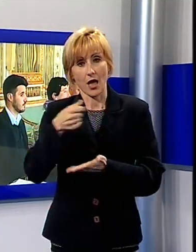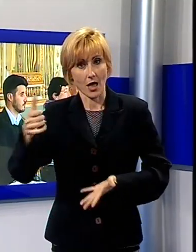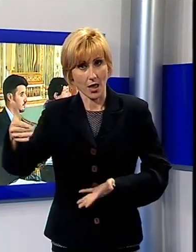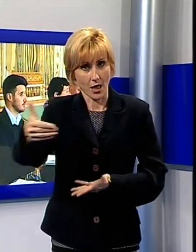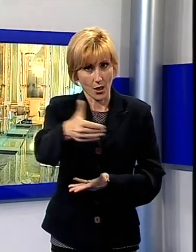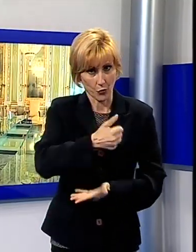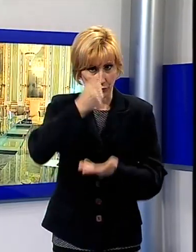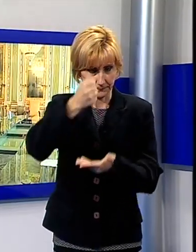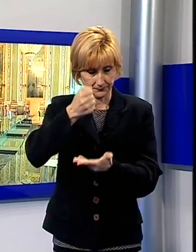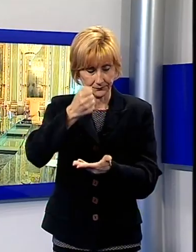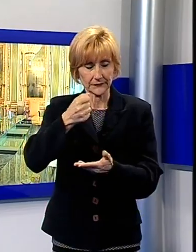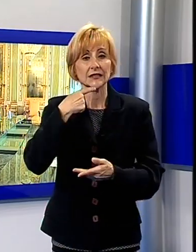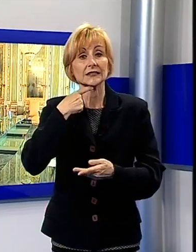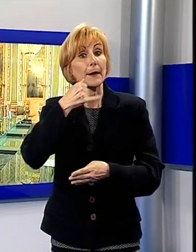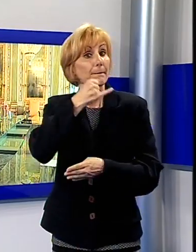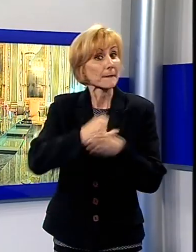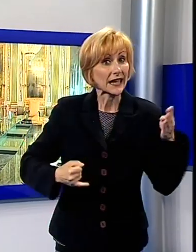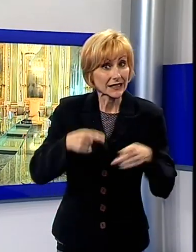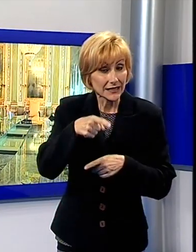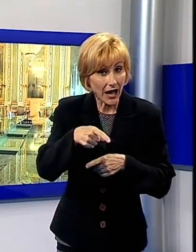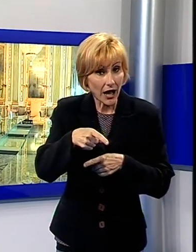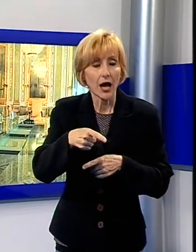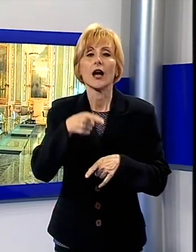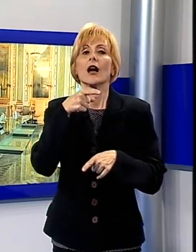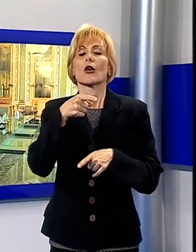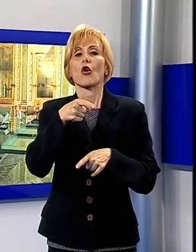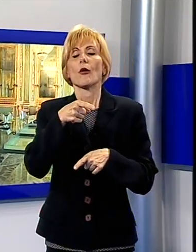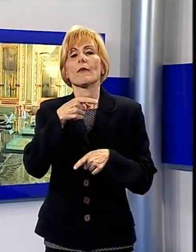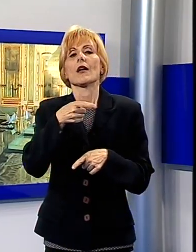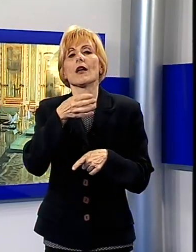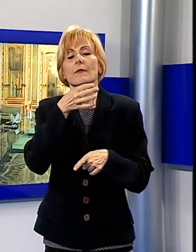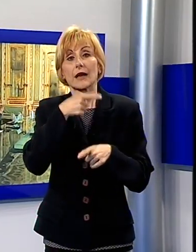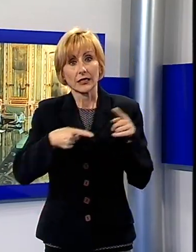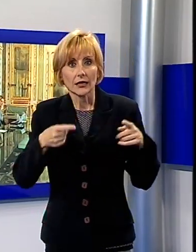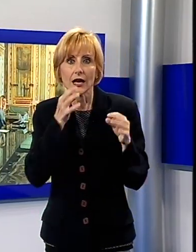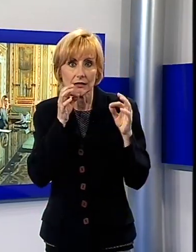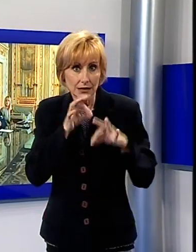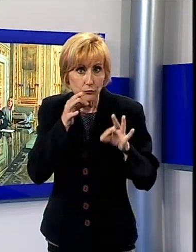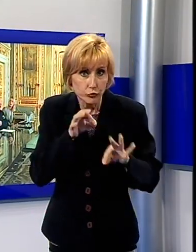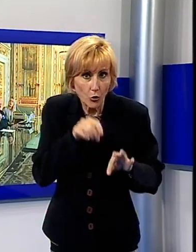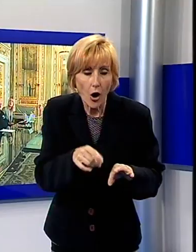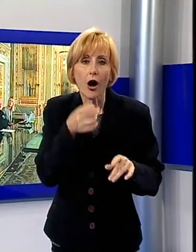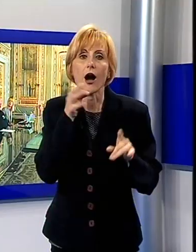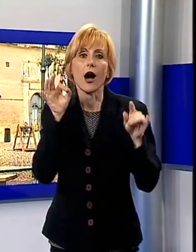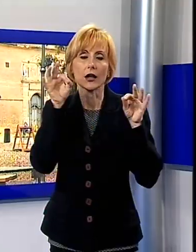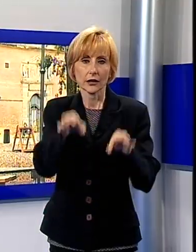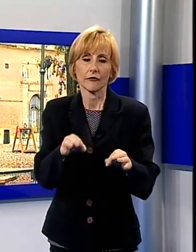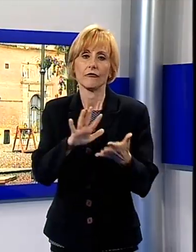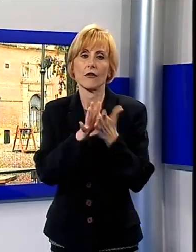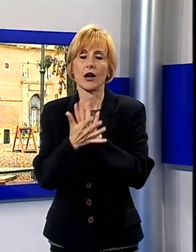cifra, la Fondazione Il Cuore si scioglie raddoppierà quanto raccolto per permettere la realizzazione del giardino. Il tempo